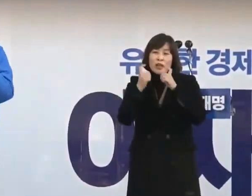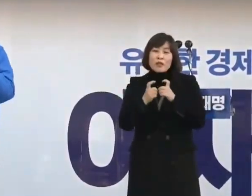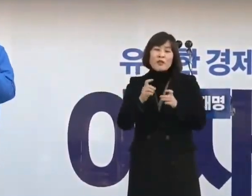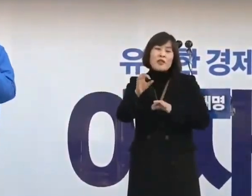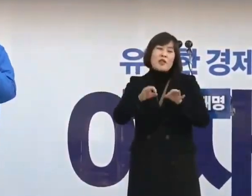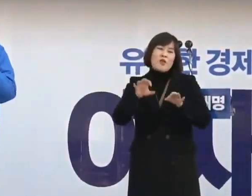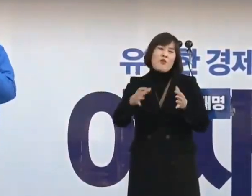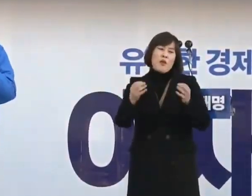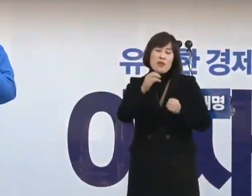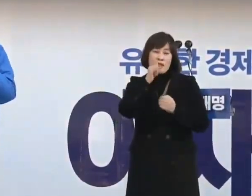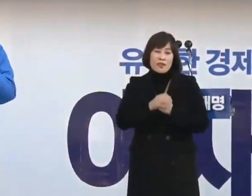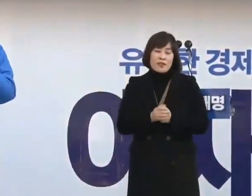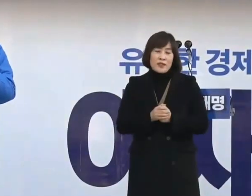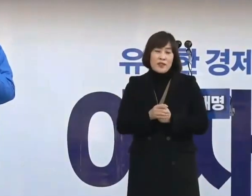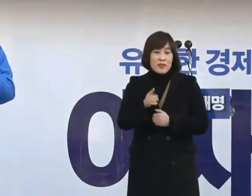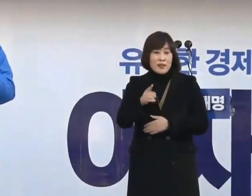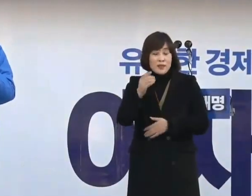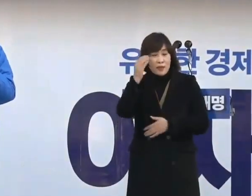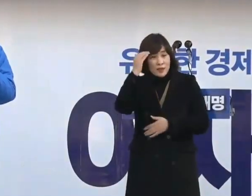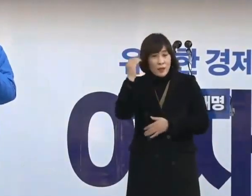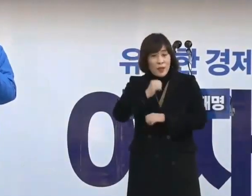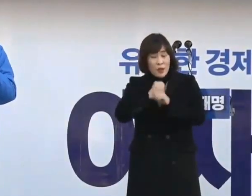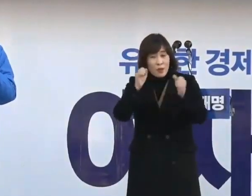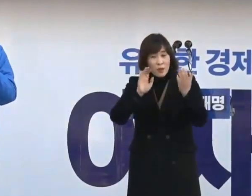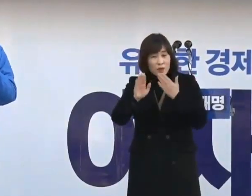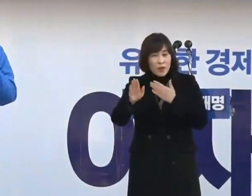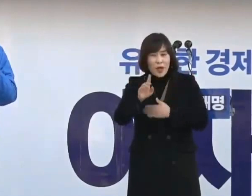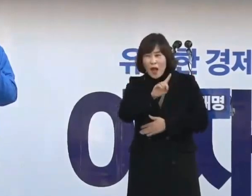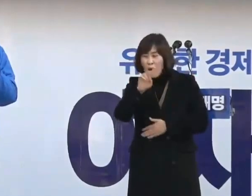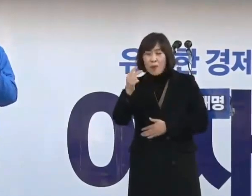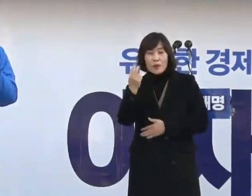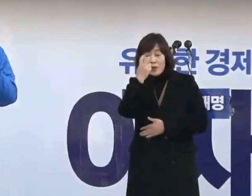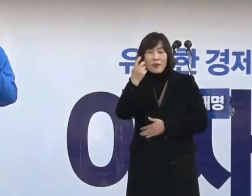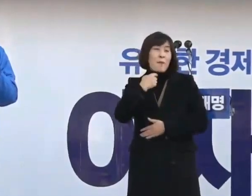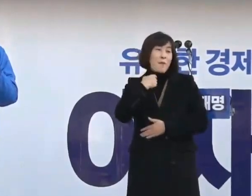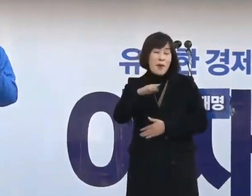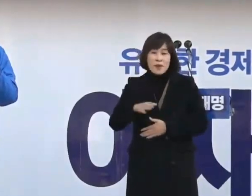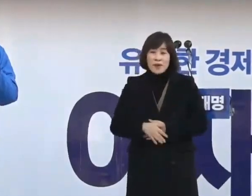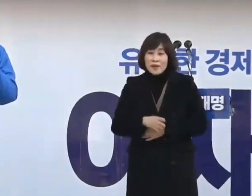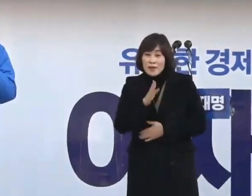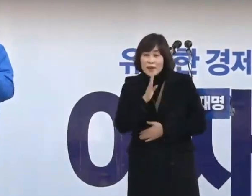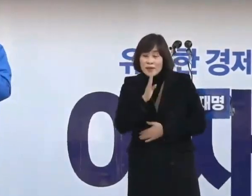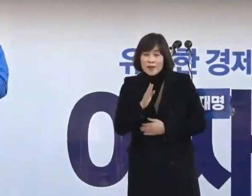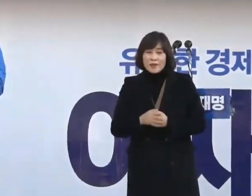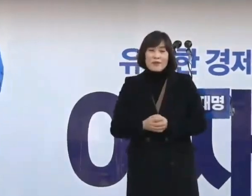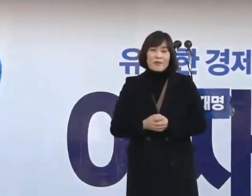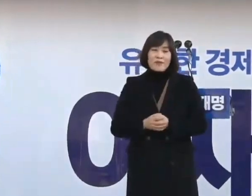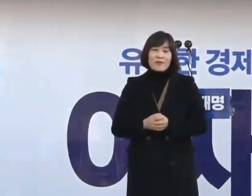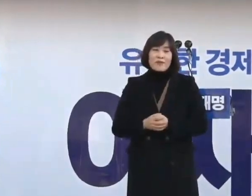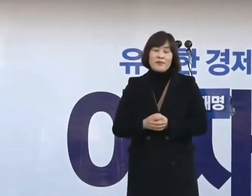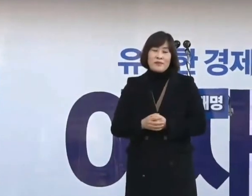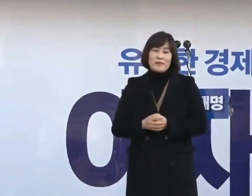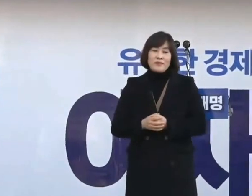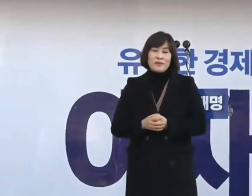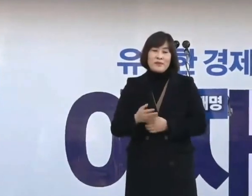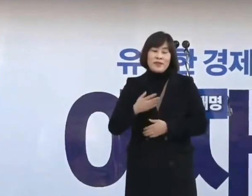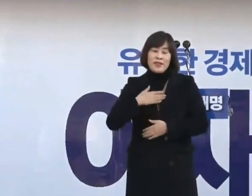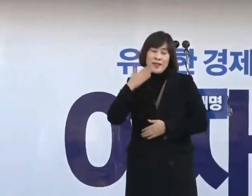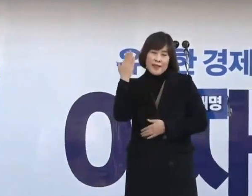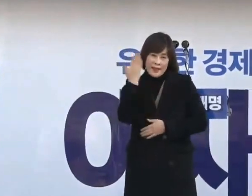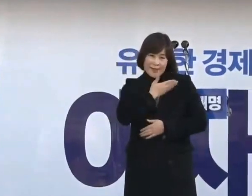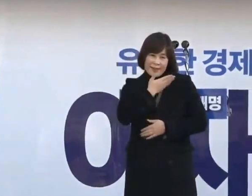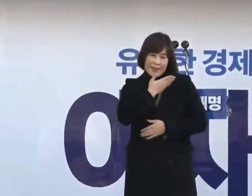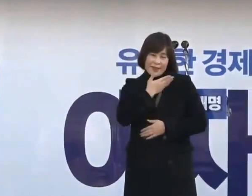답니다. 이거 대한민국 해방된 이래 한 번도 단속 못했던 거예요. 제가 그거